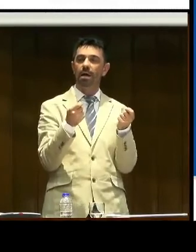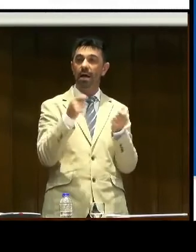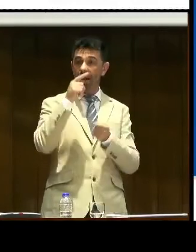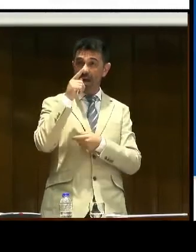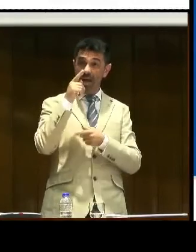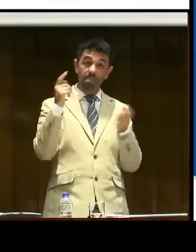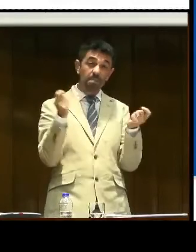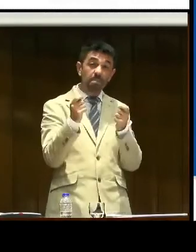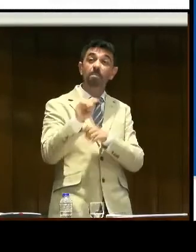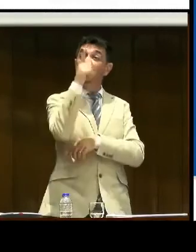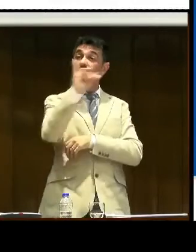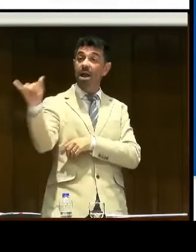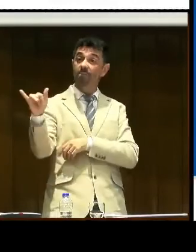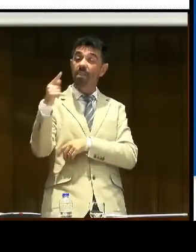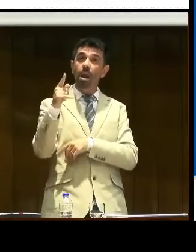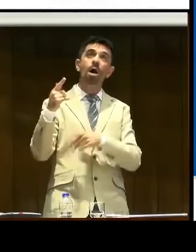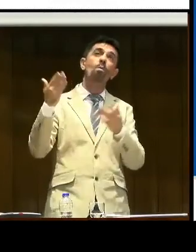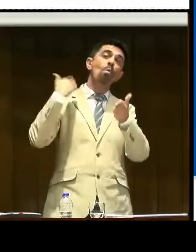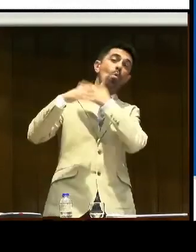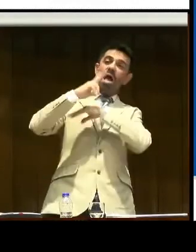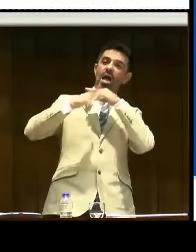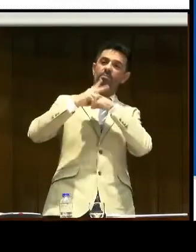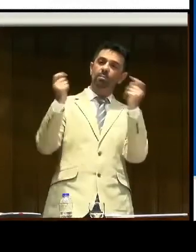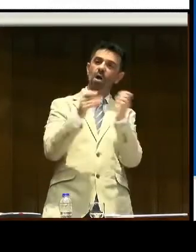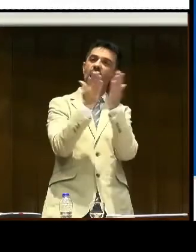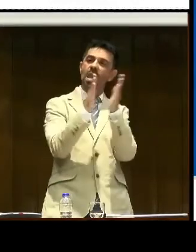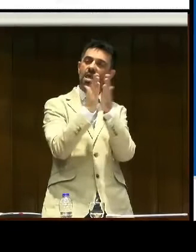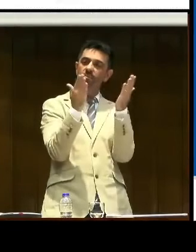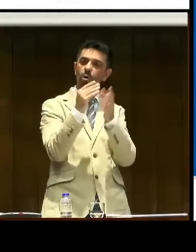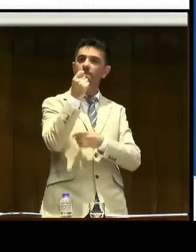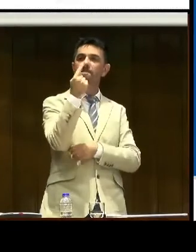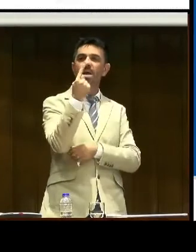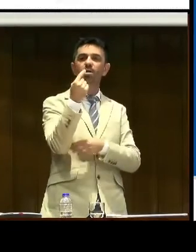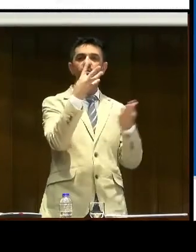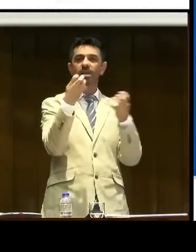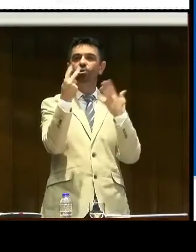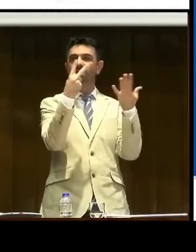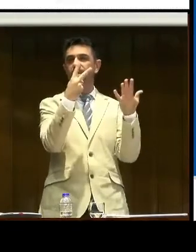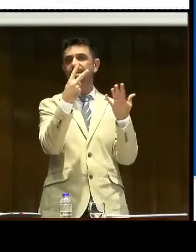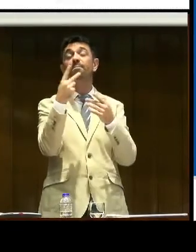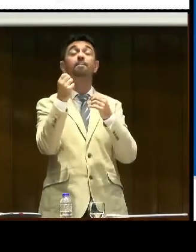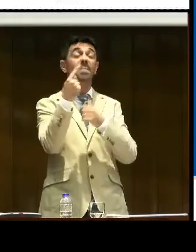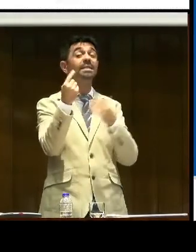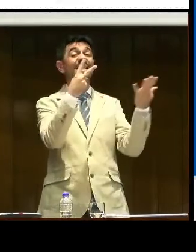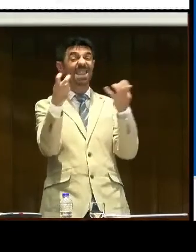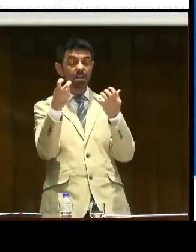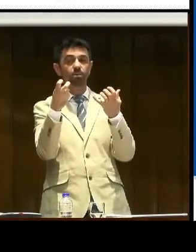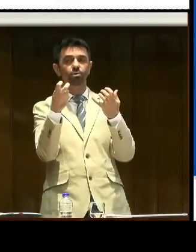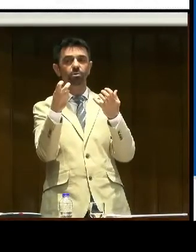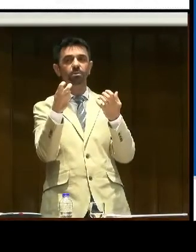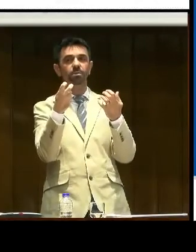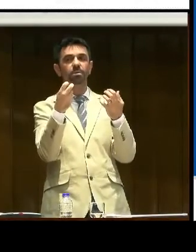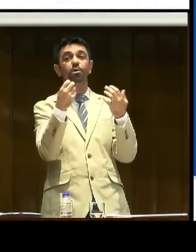en 1975 una edición actualizada de la Escuela Española